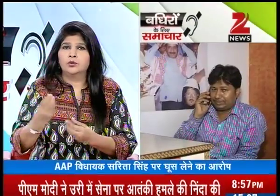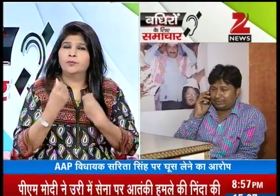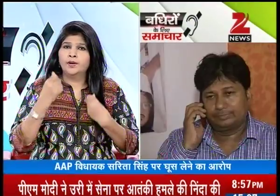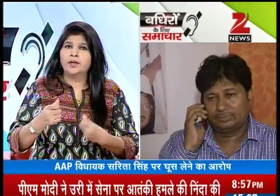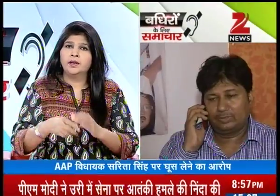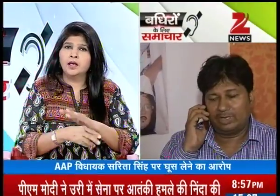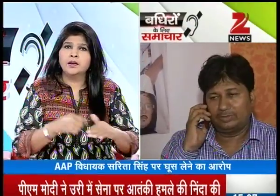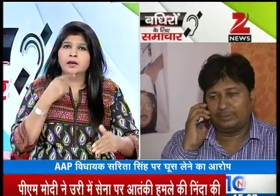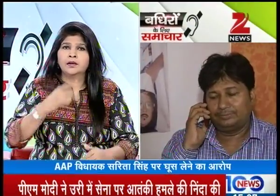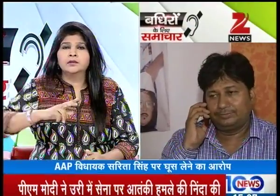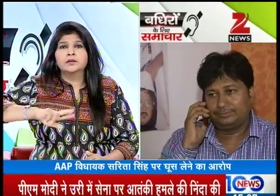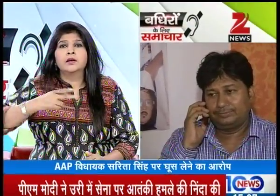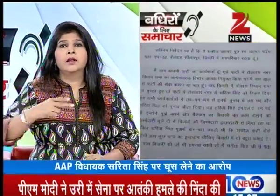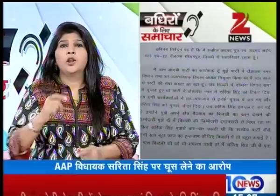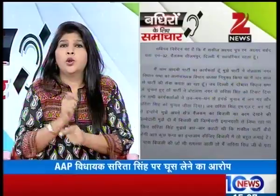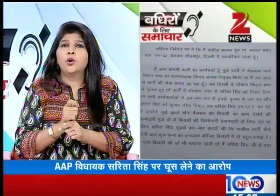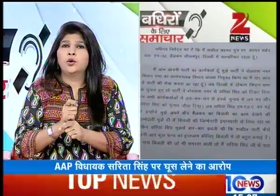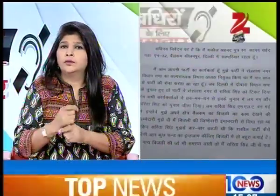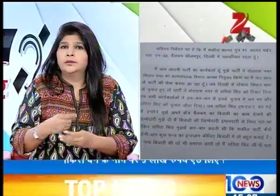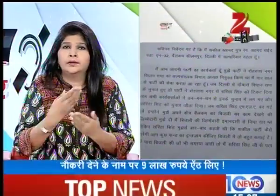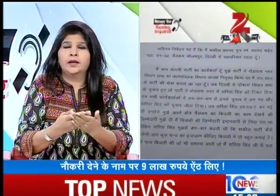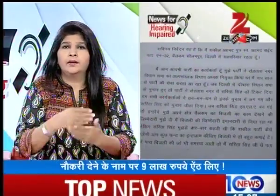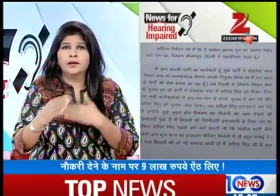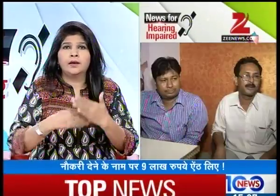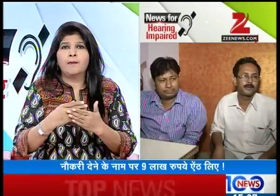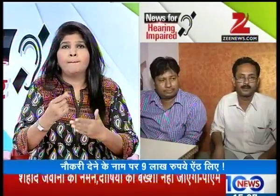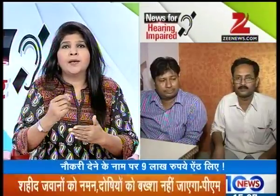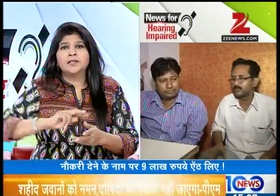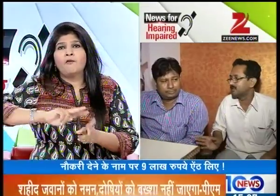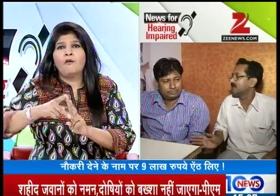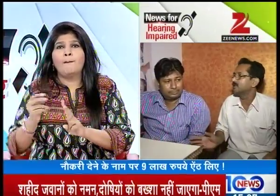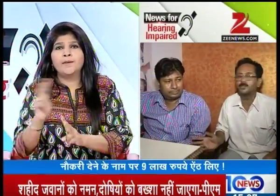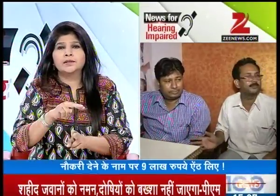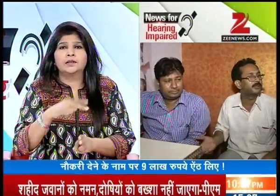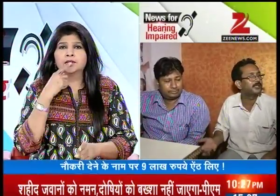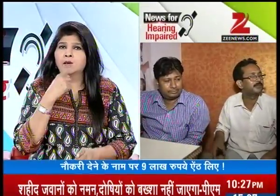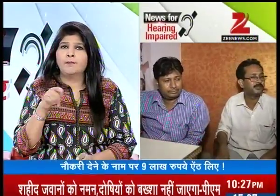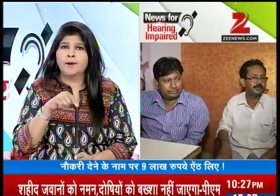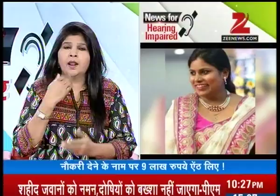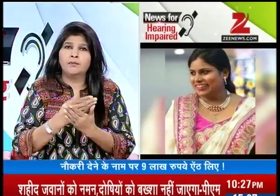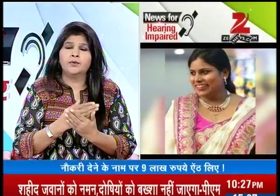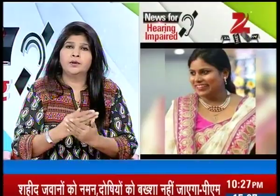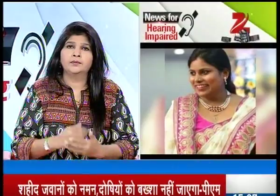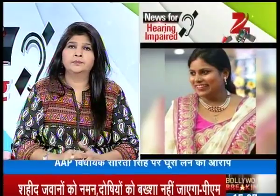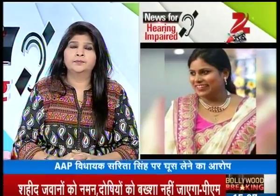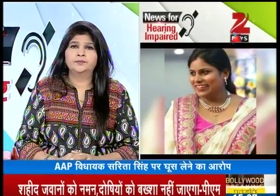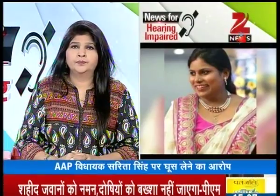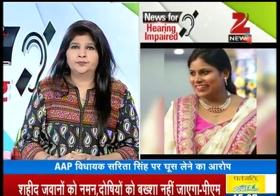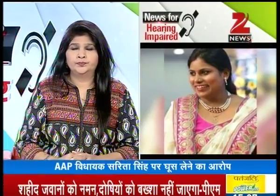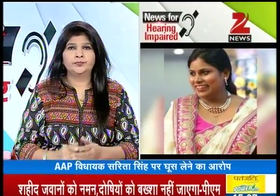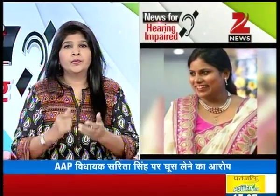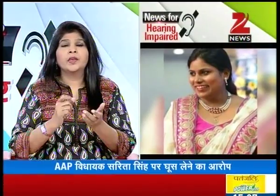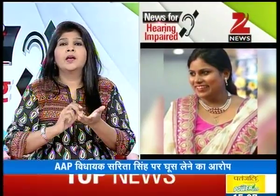की रिश्वत ली, लेकिन नौकरी नहीं लगवाई और पैसे वापस करने से भी इनकार कर